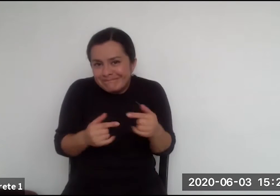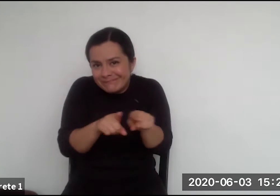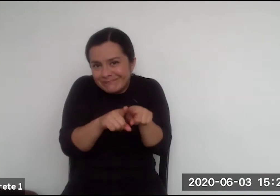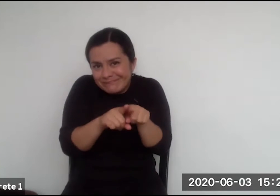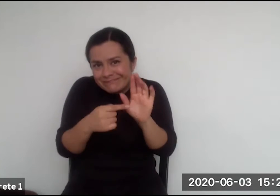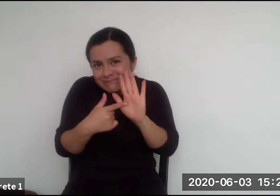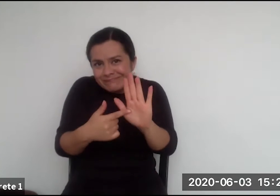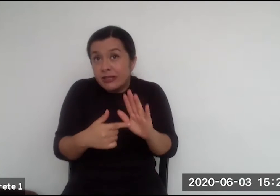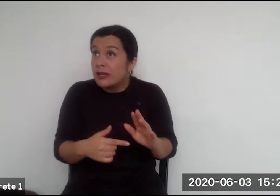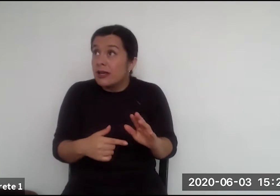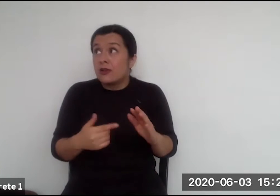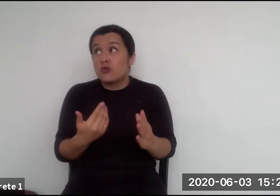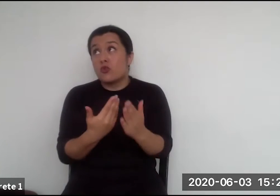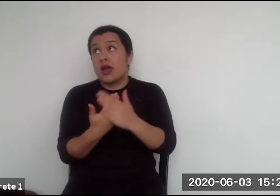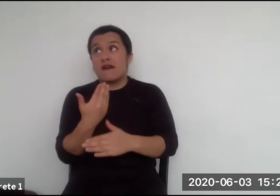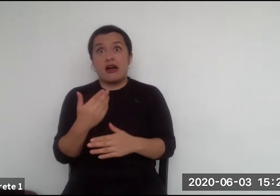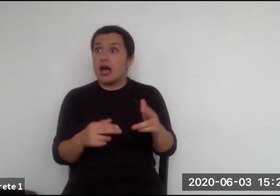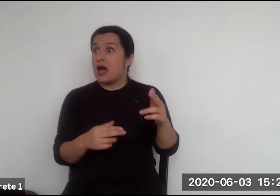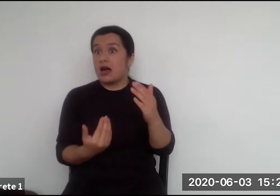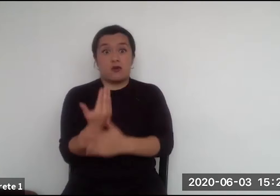nueva anormalidad, ¿sí?